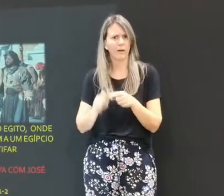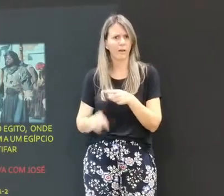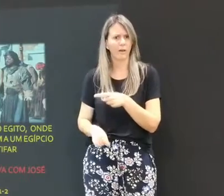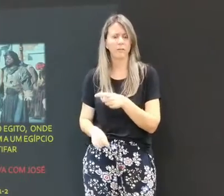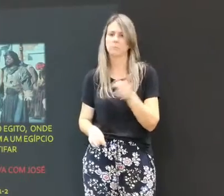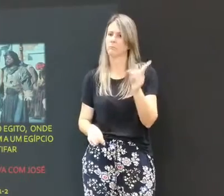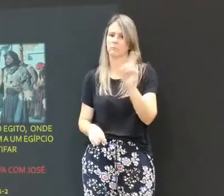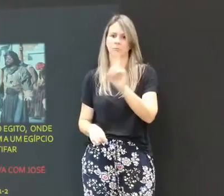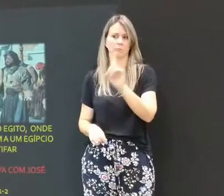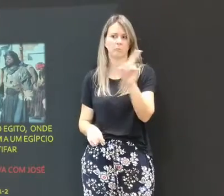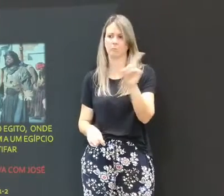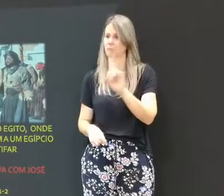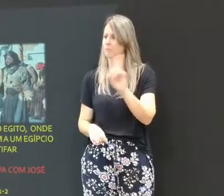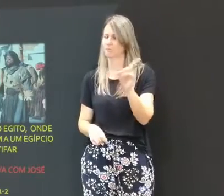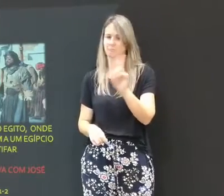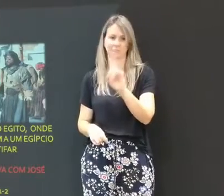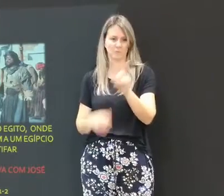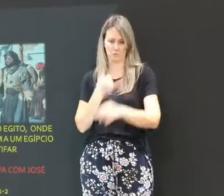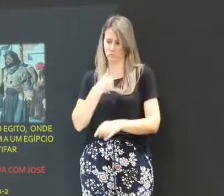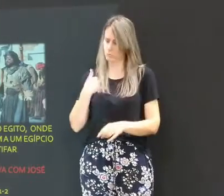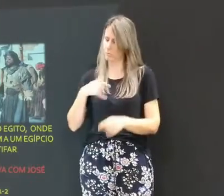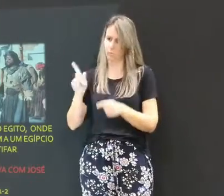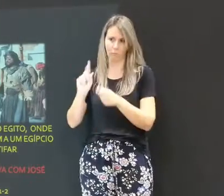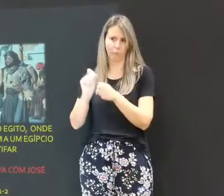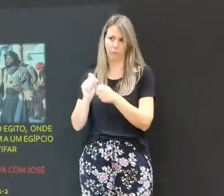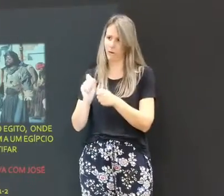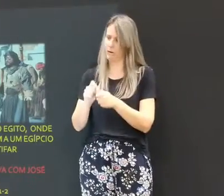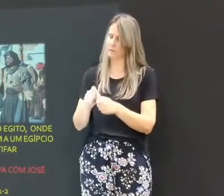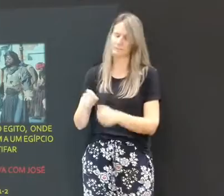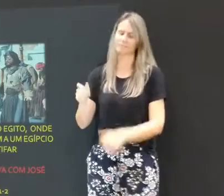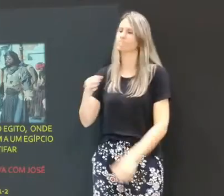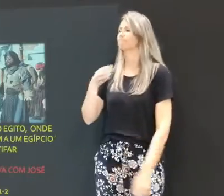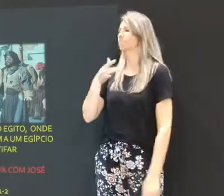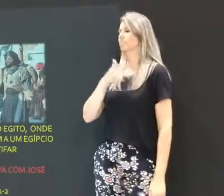isso? Não. José não fez isso, não.